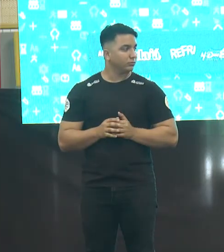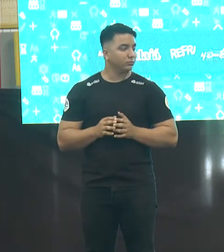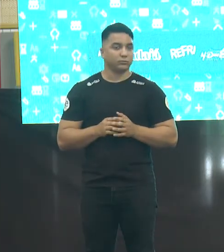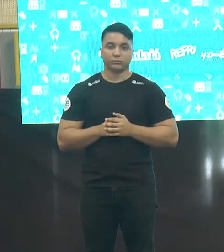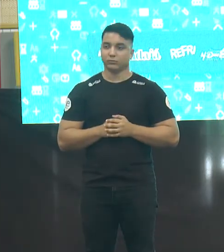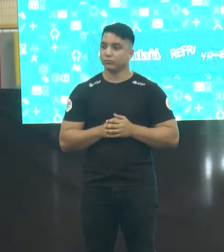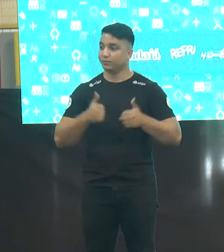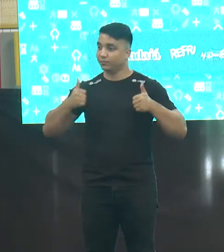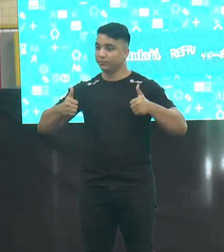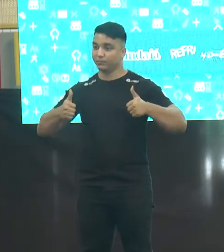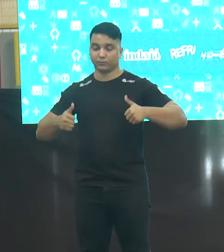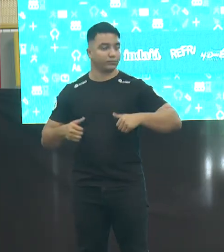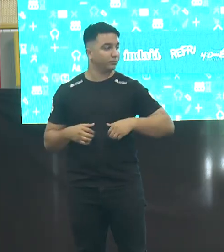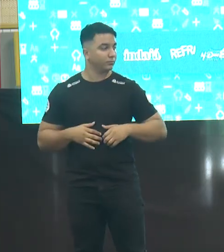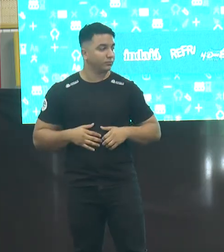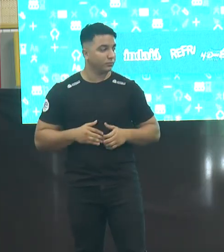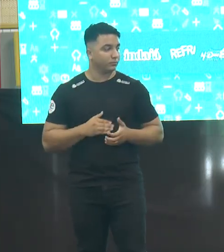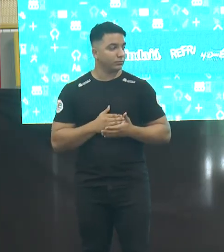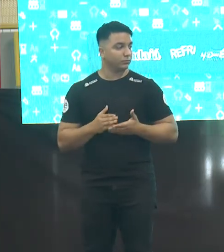E aí vamos nessa.